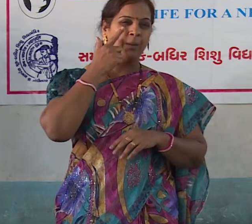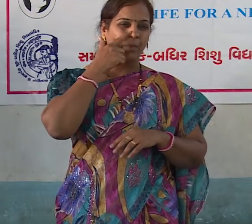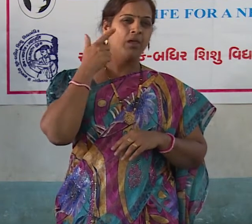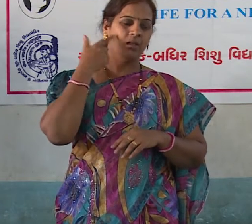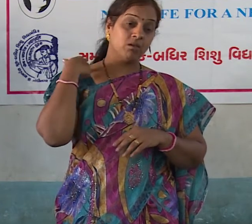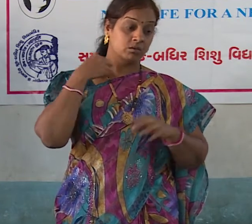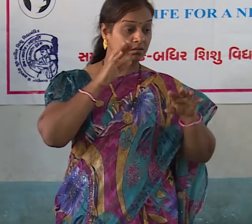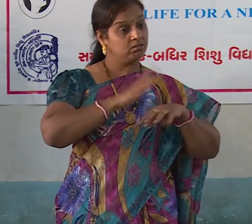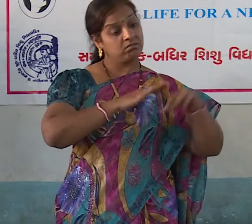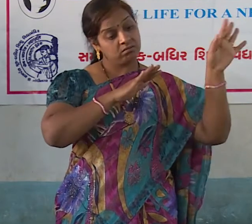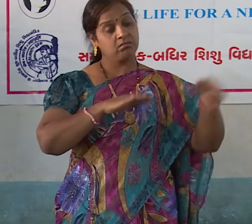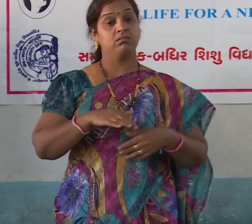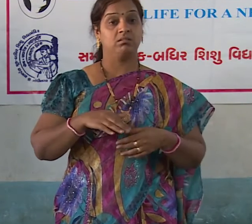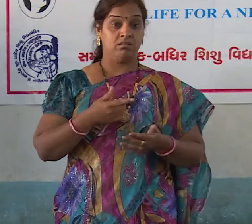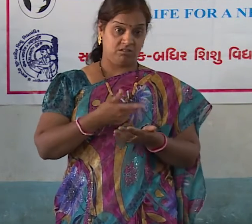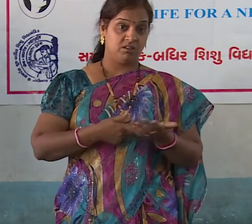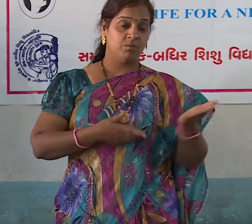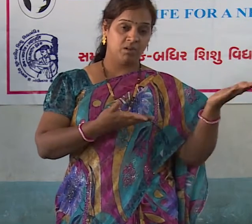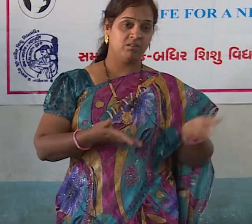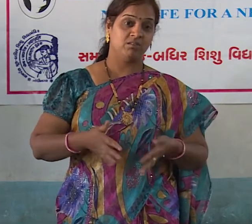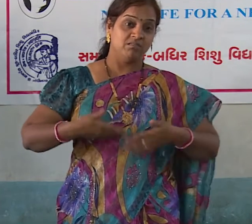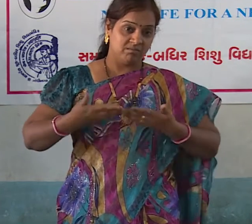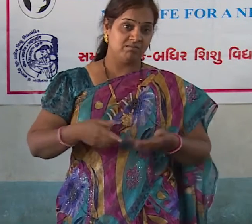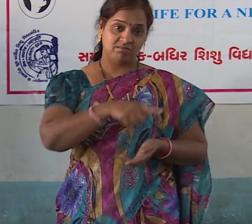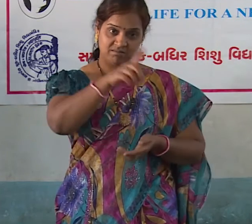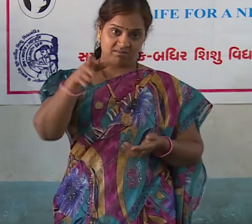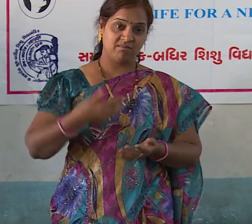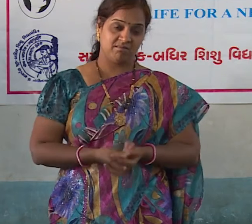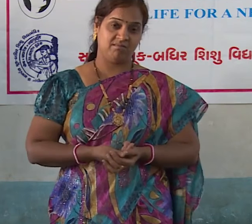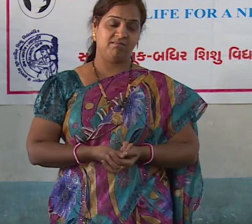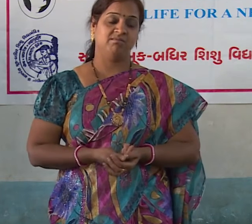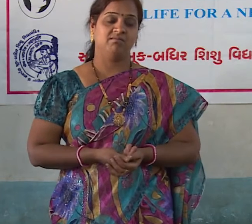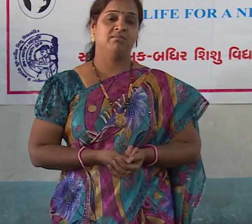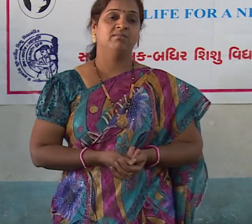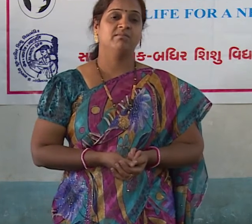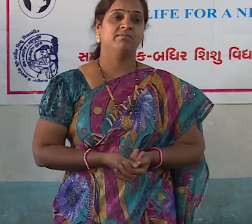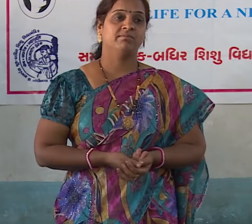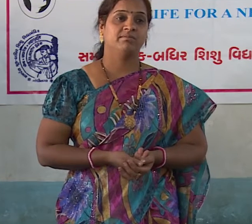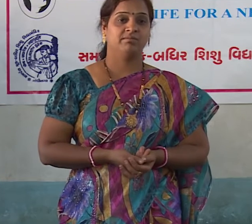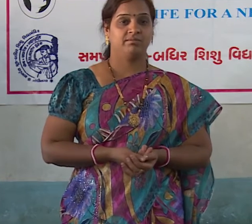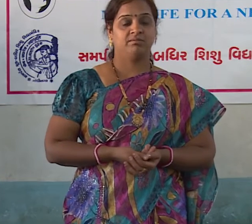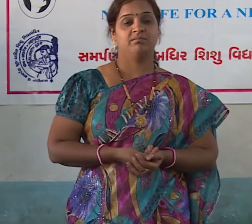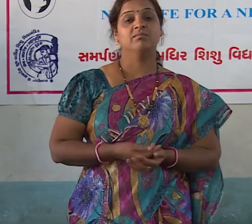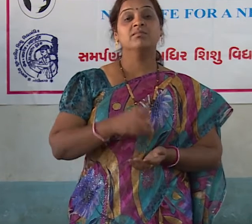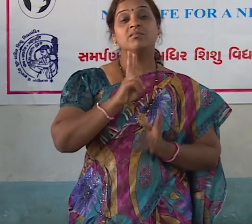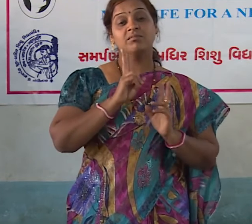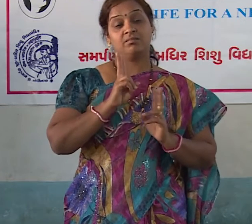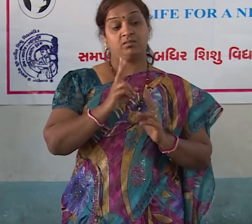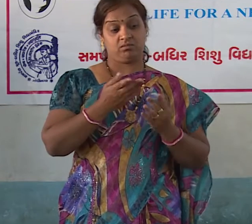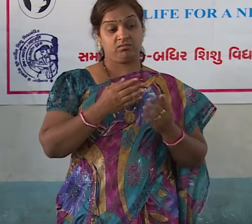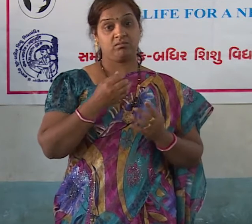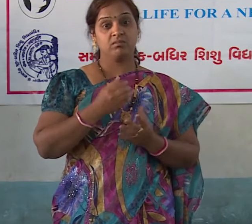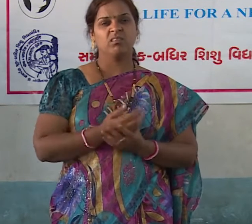खटखटाएगा, खुले दरवाजे को ही खटखटाएगा, आपसे परमिशन मांगेगा कि मैं अंदर आ सकता हूं।